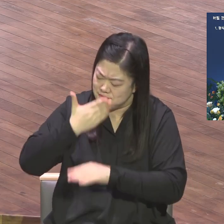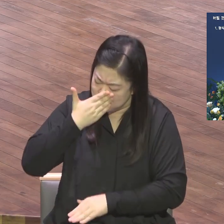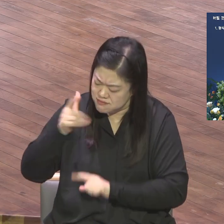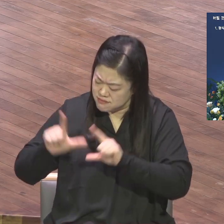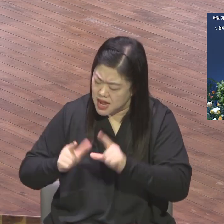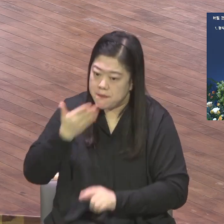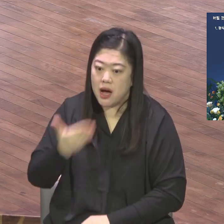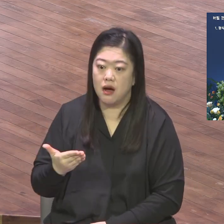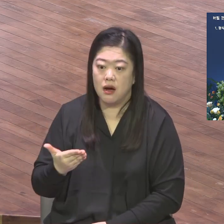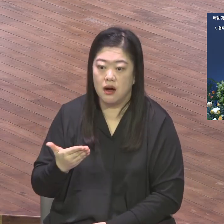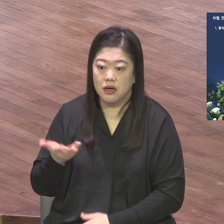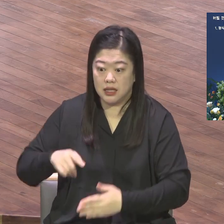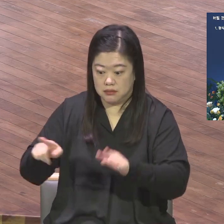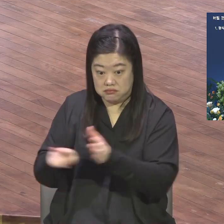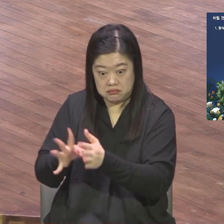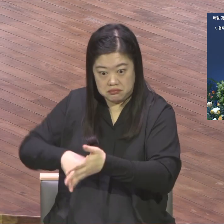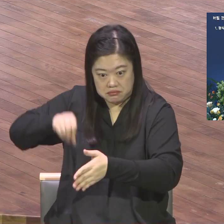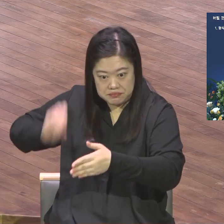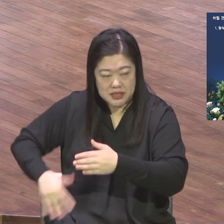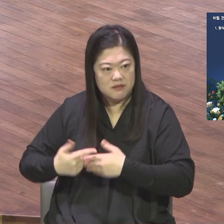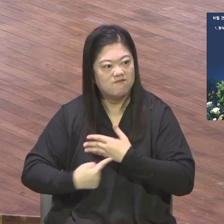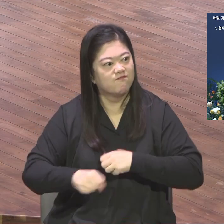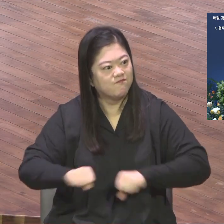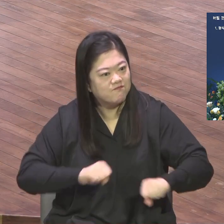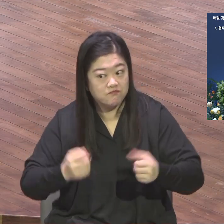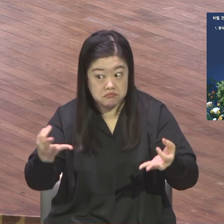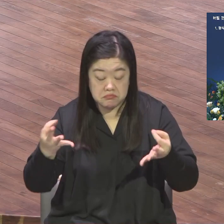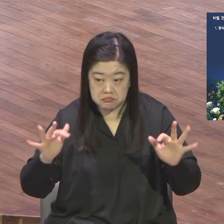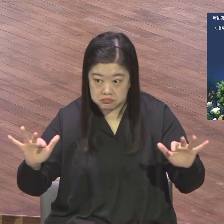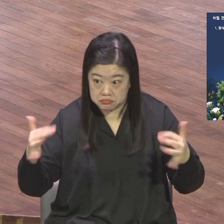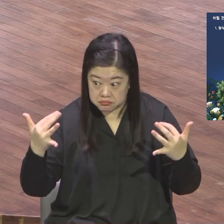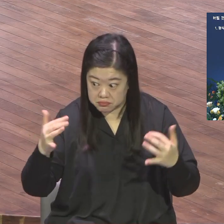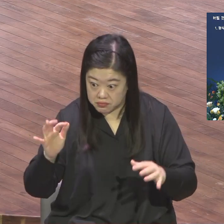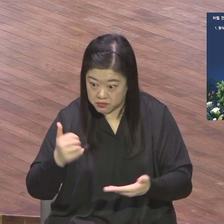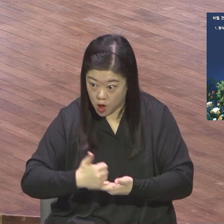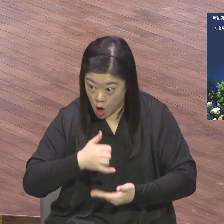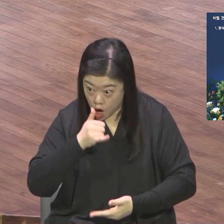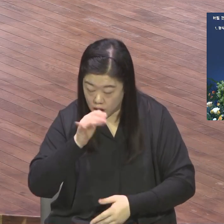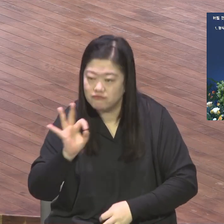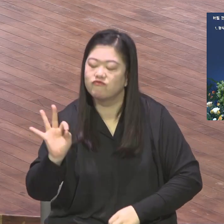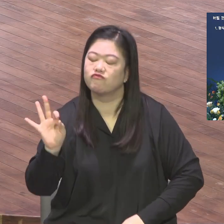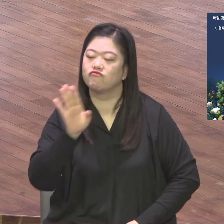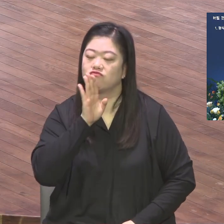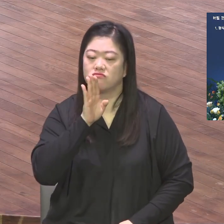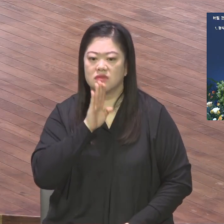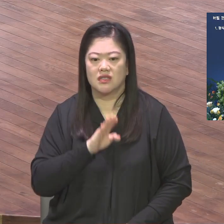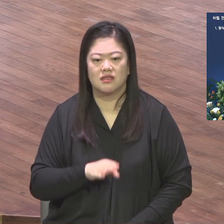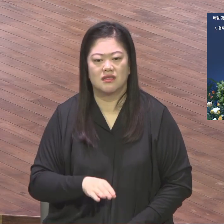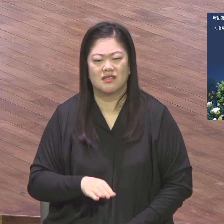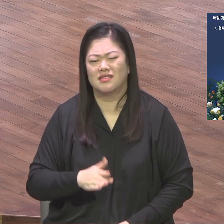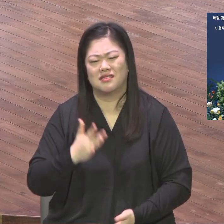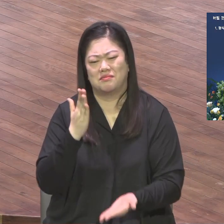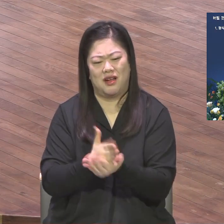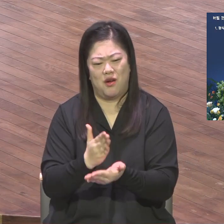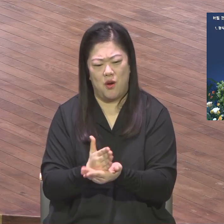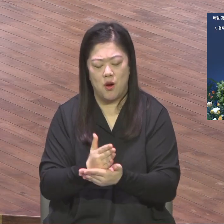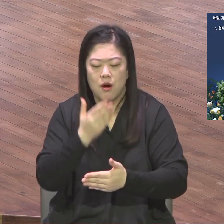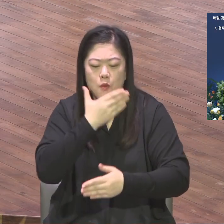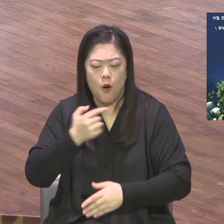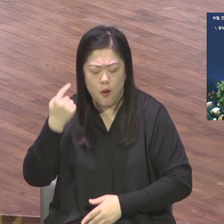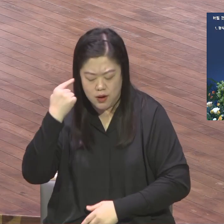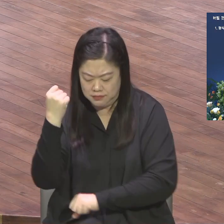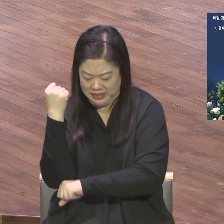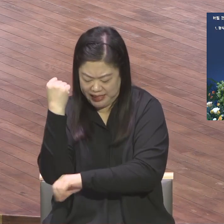하나님 앞에 아무런 의미 없어요. 아무 의미 없습니다. 복음 안에서 열심히 하시기 바랍니다. 복음